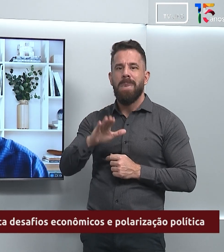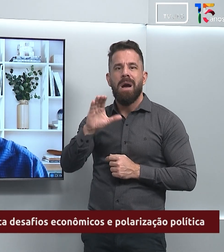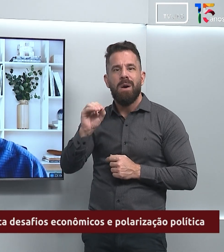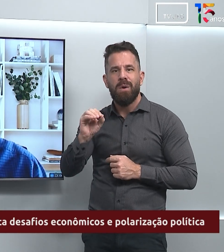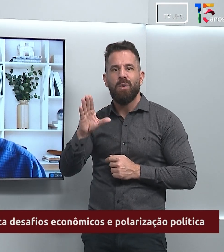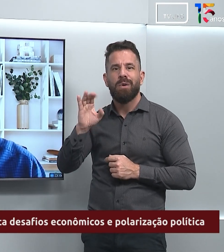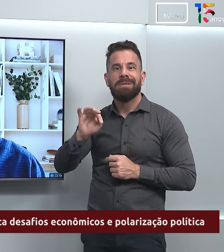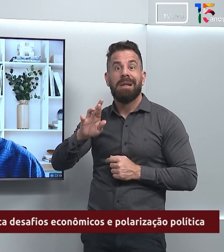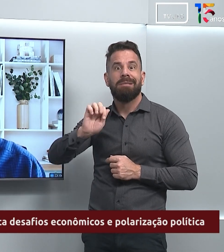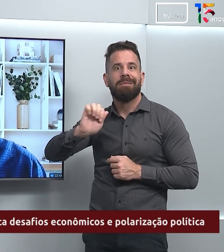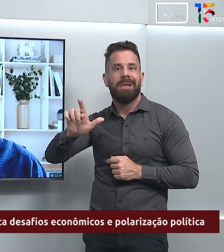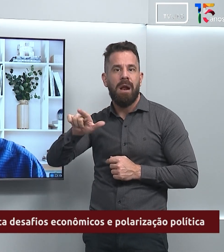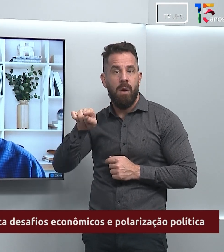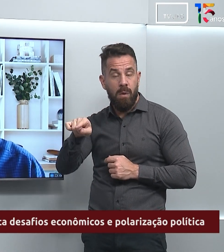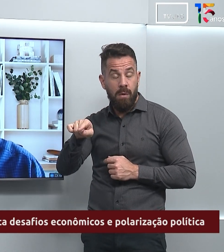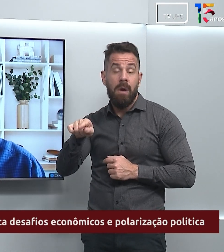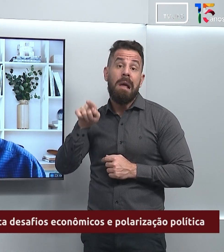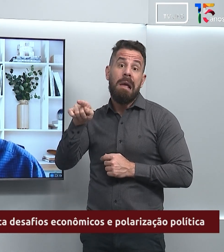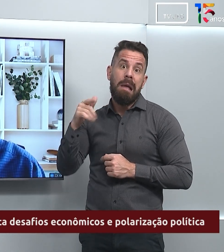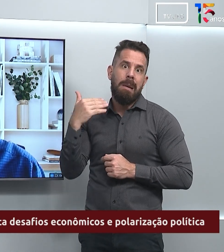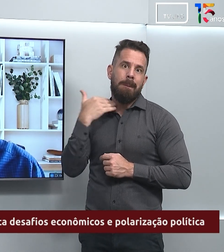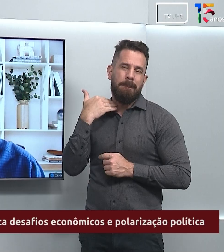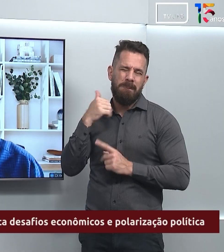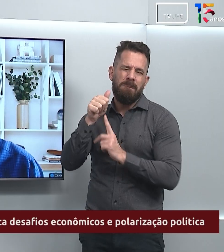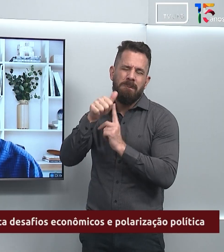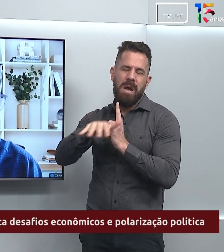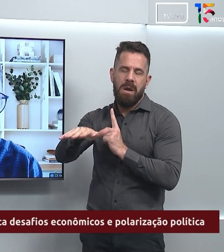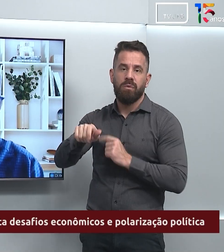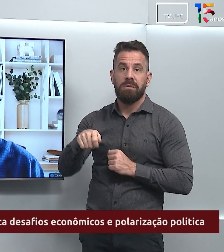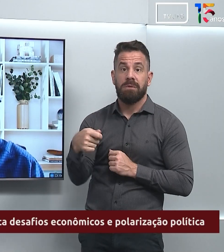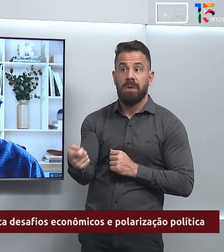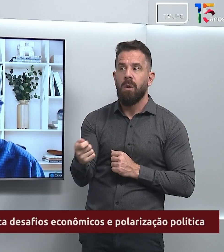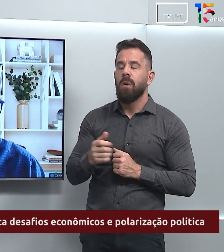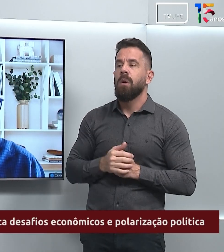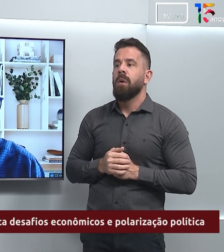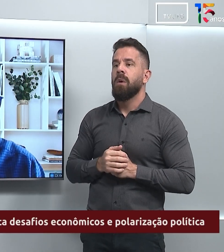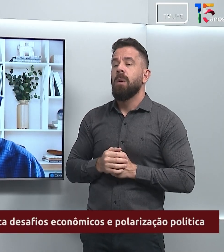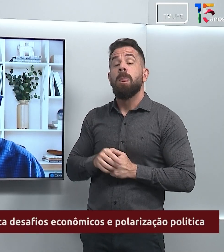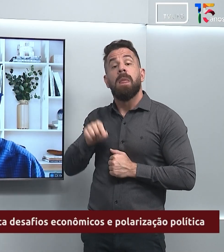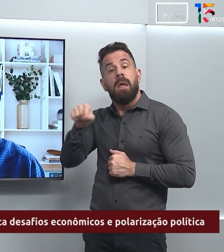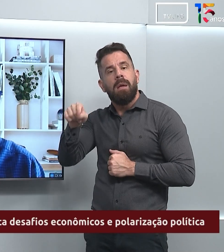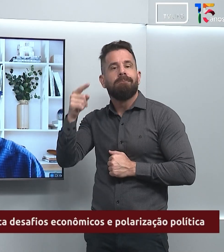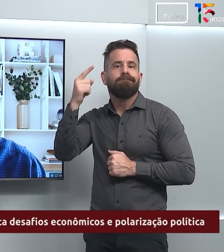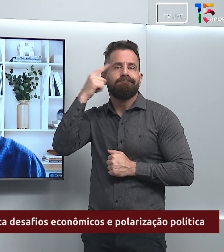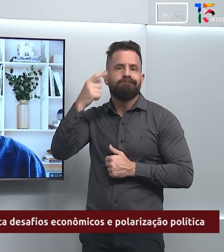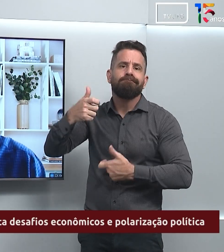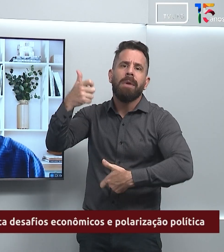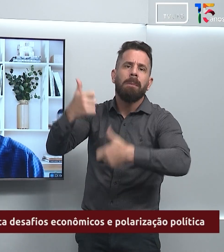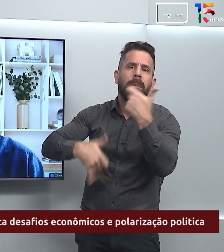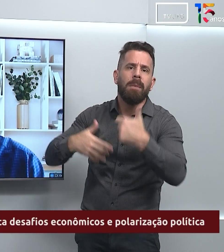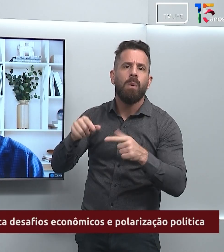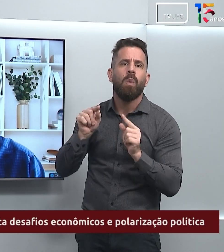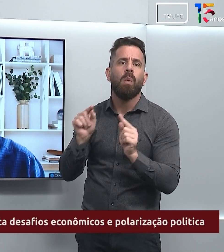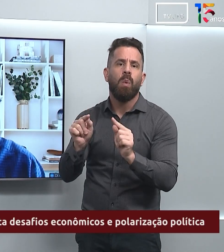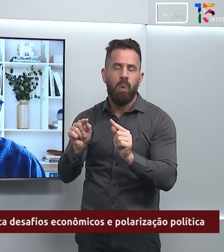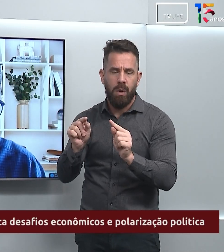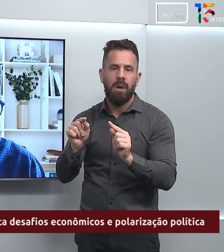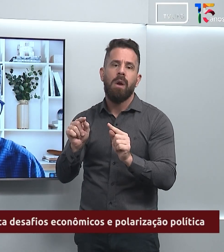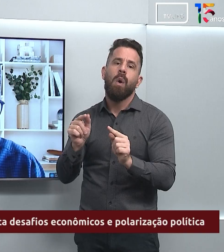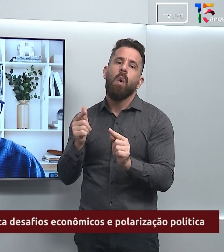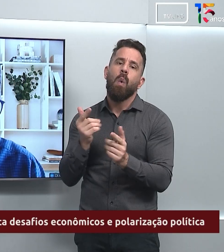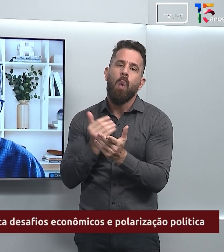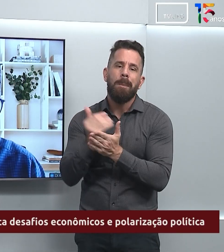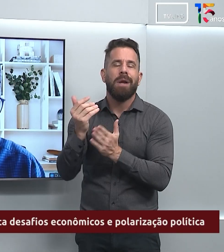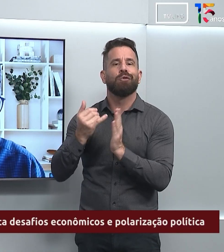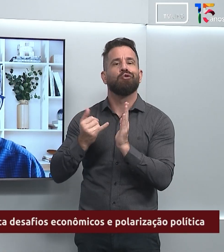conter essa que eles chamam de desancoragem nas expectativas, elevando as